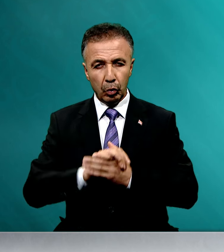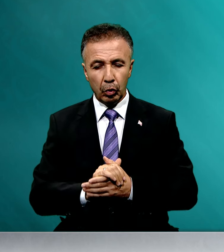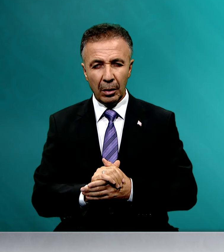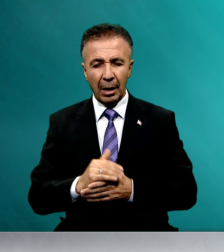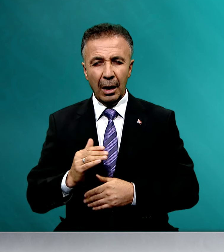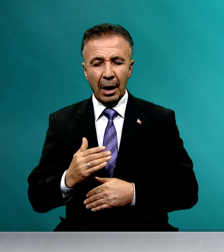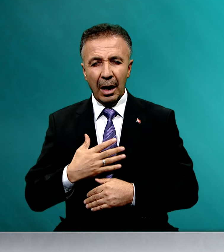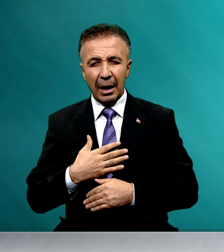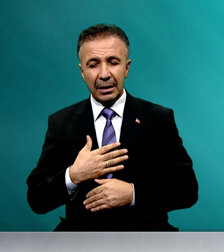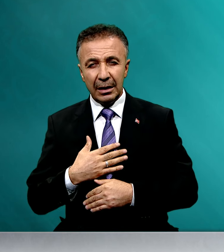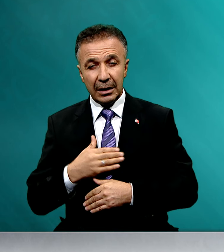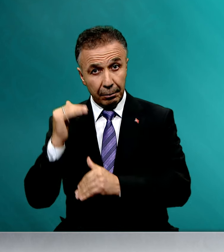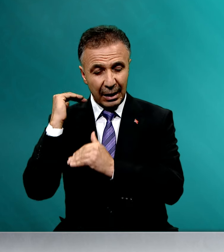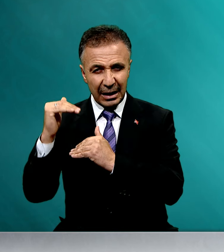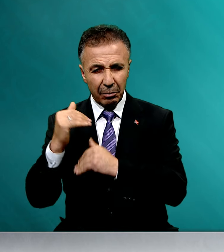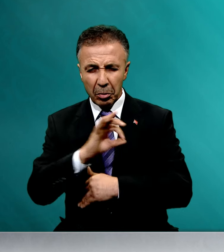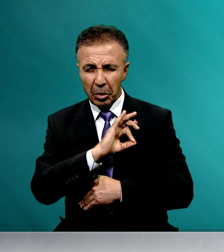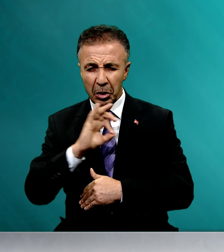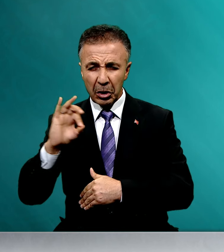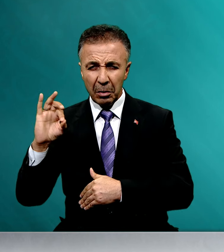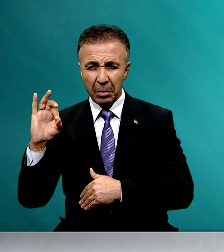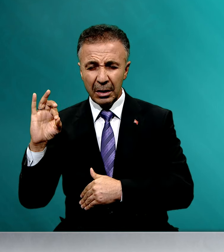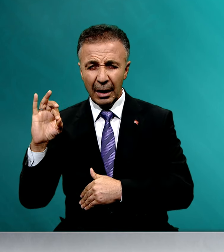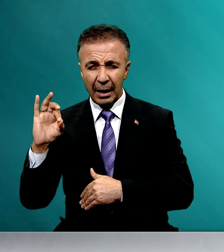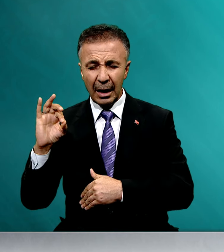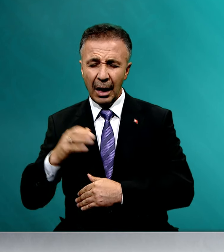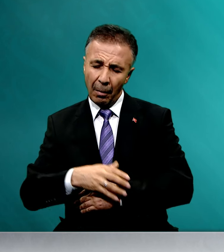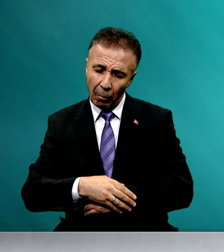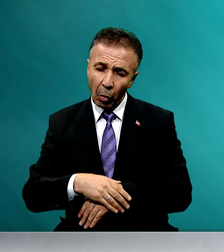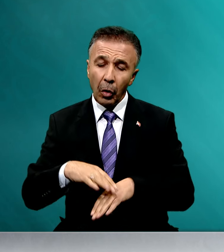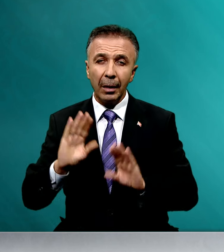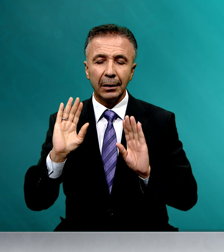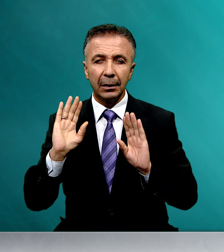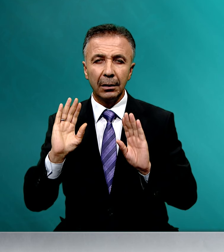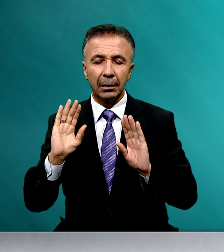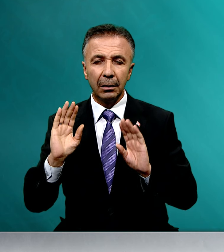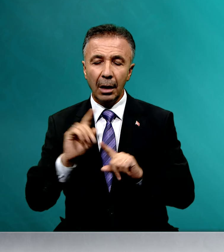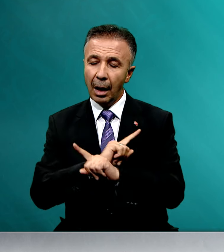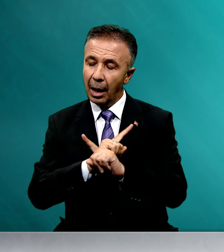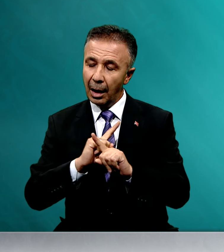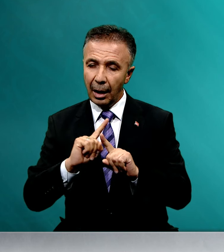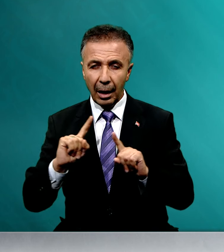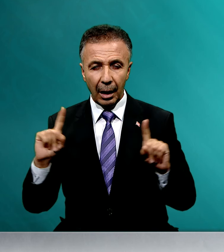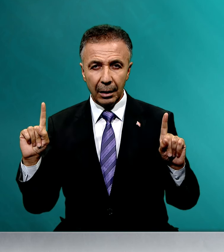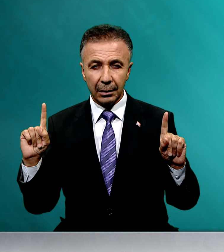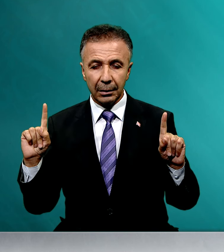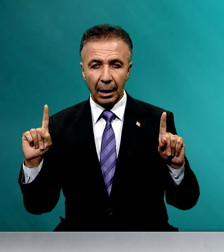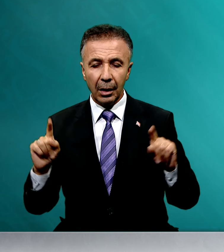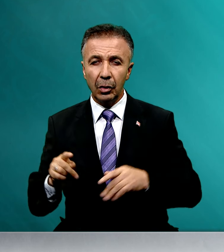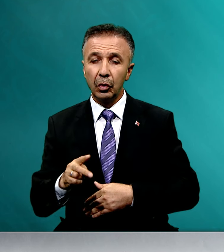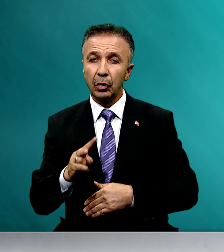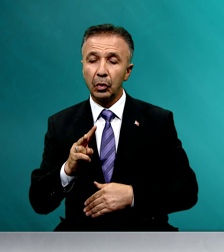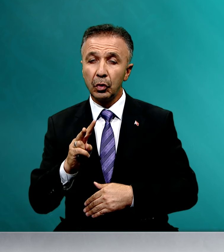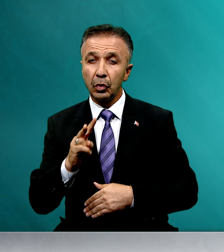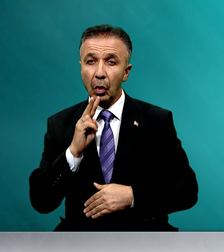kimsenin boyunduruğu altına girmeyeceğinin, zalimin karşısında asla eğilmeyeceğinin son